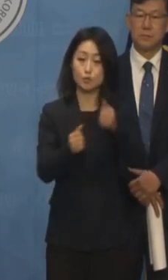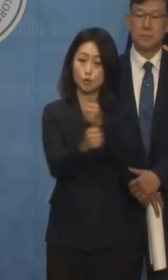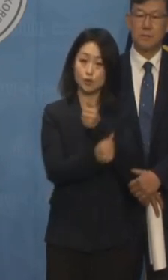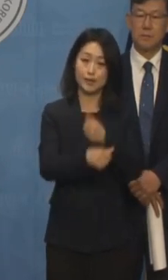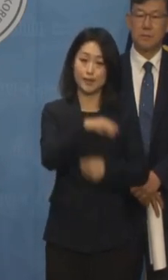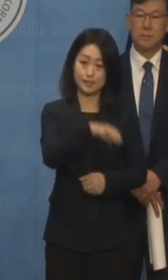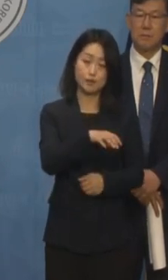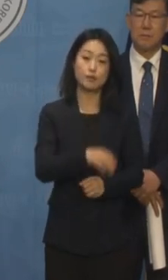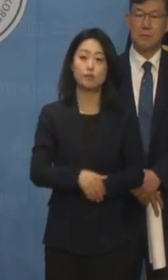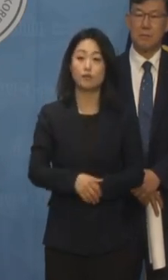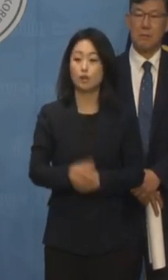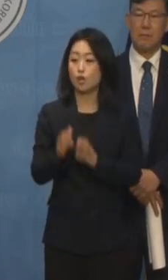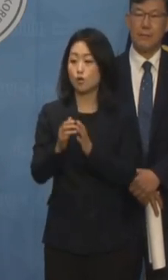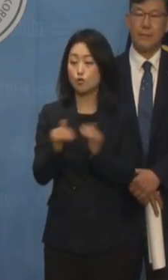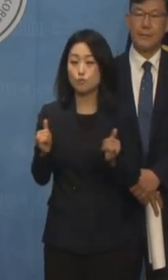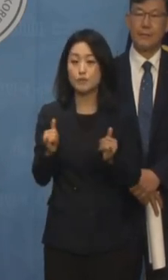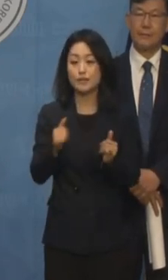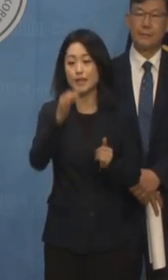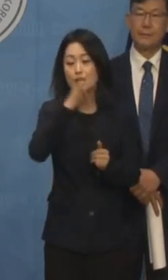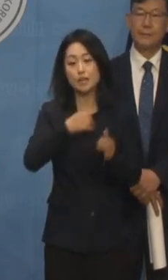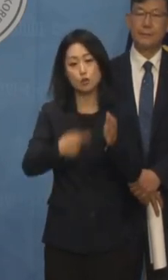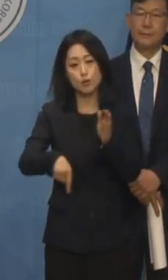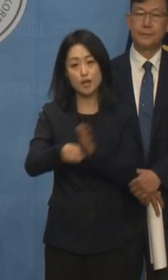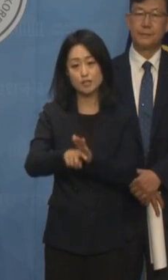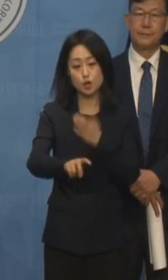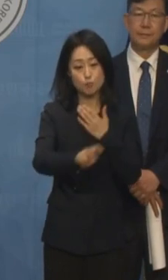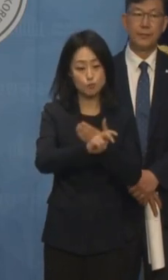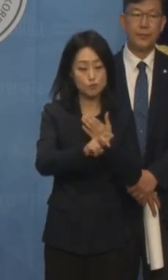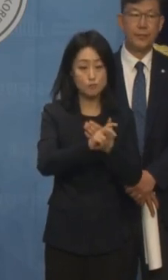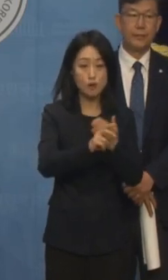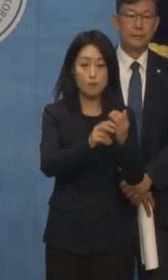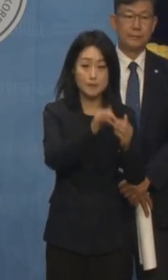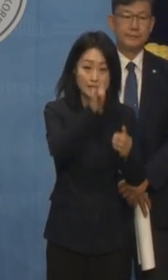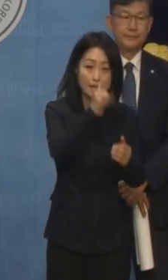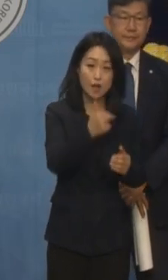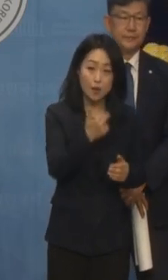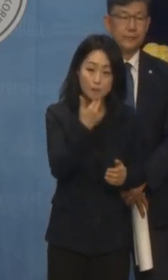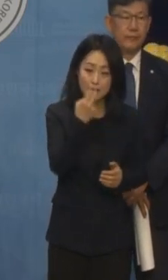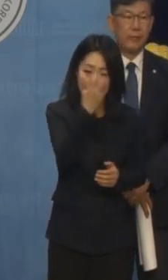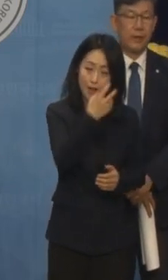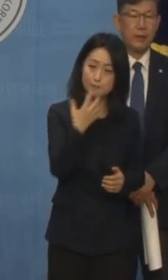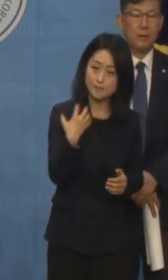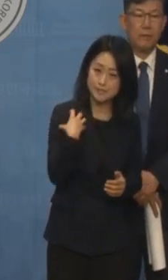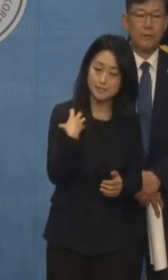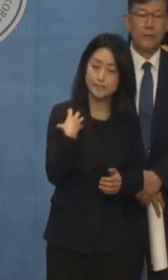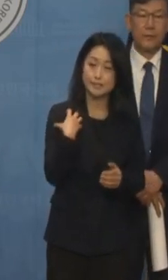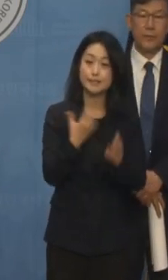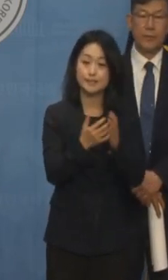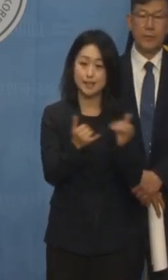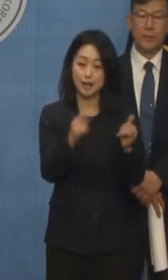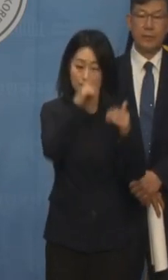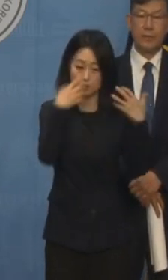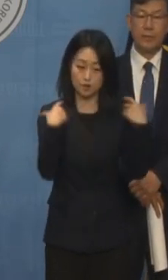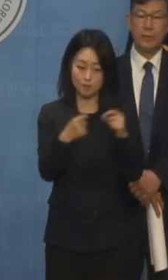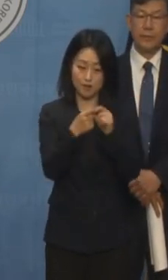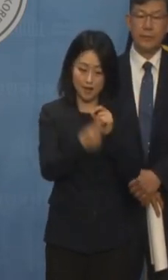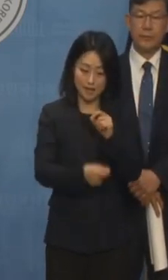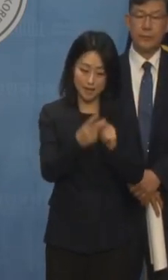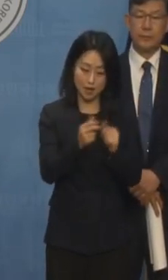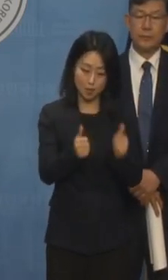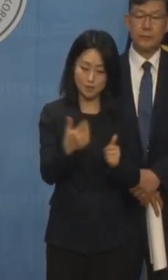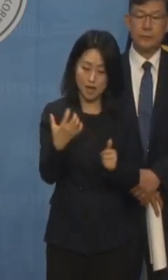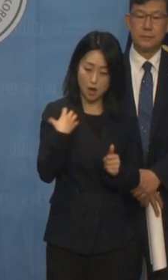국민권익위원회는 국민의 권익을 지키기 위해 위법한 권력 집행을 감시하고 기수하는 정부 내 검사와